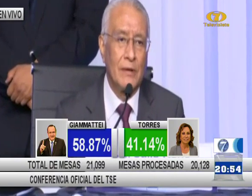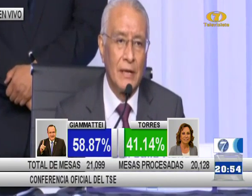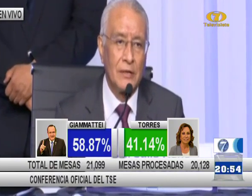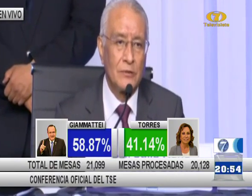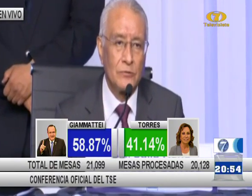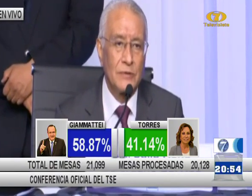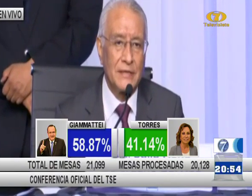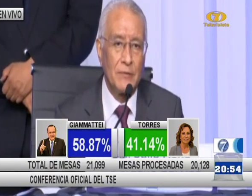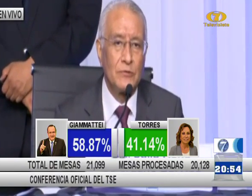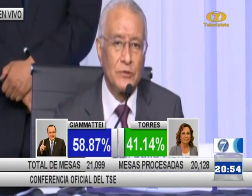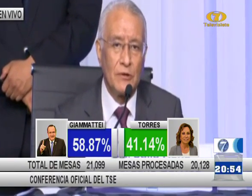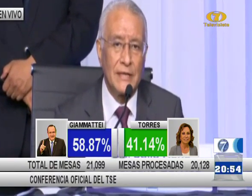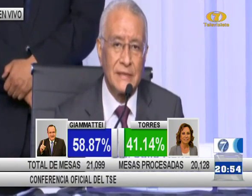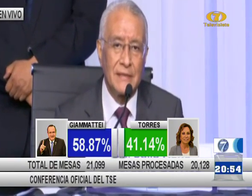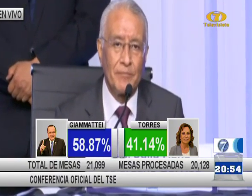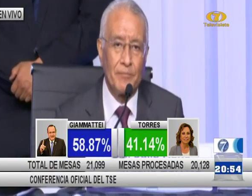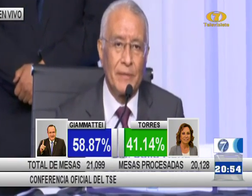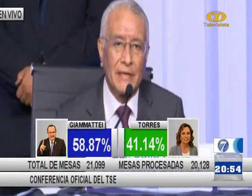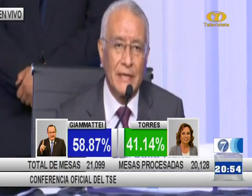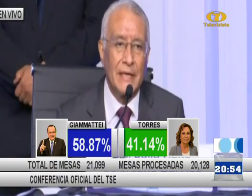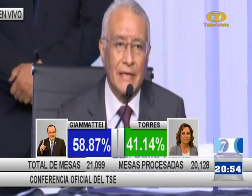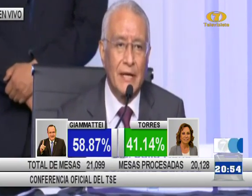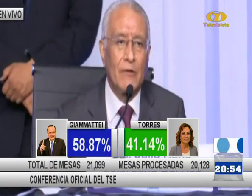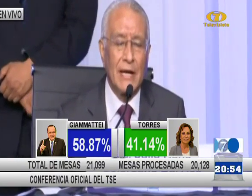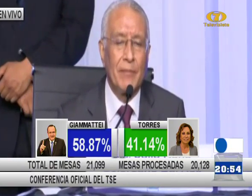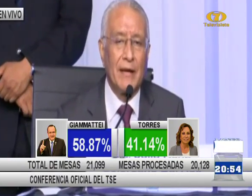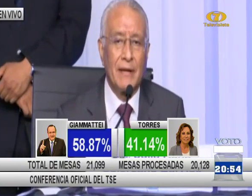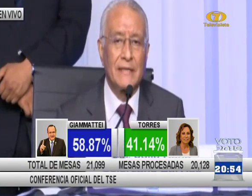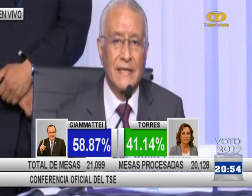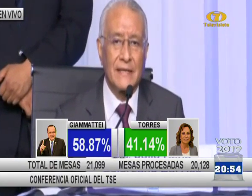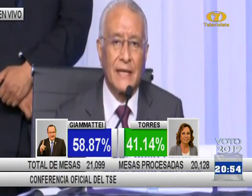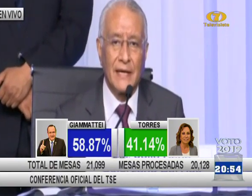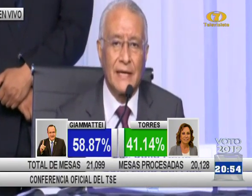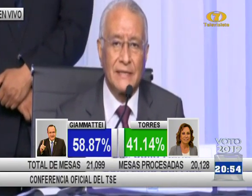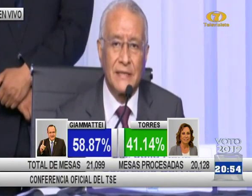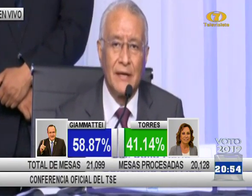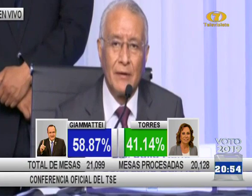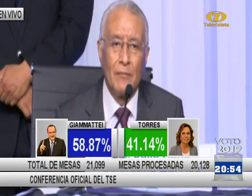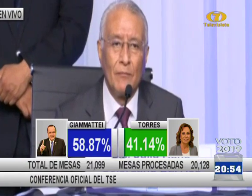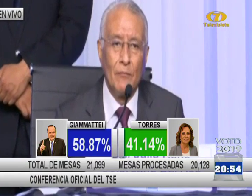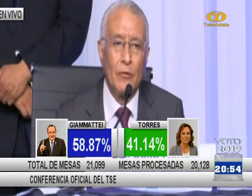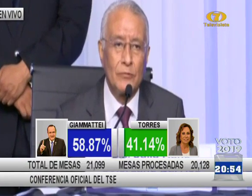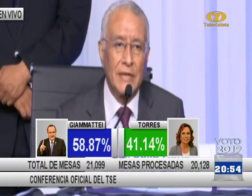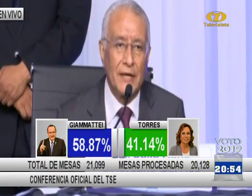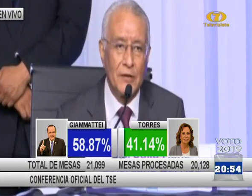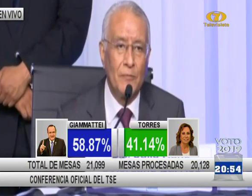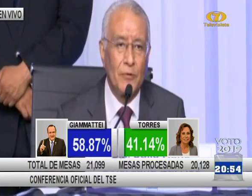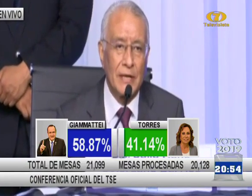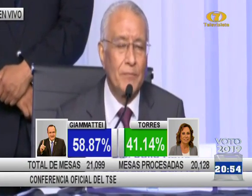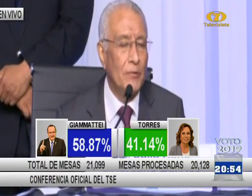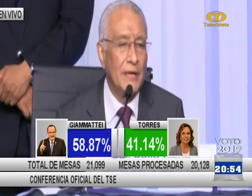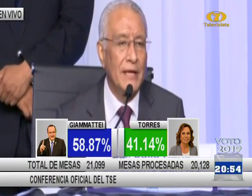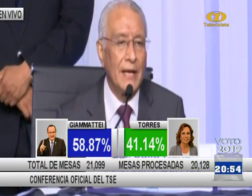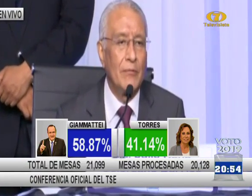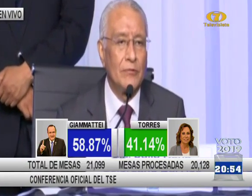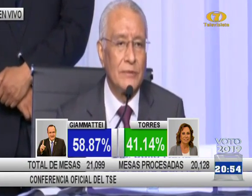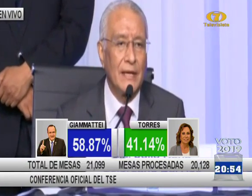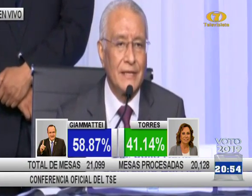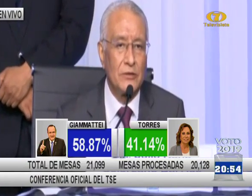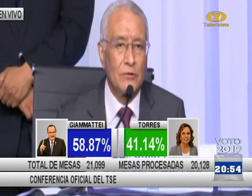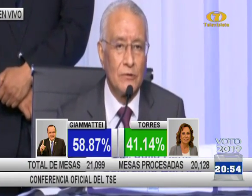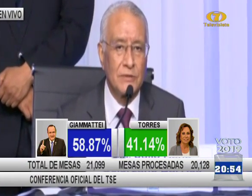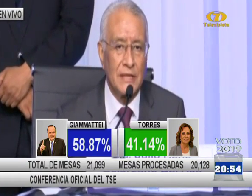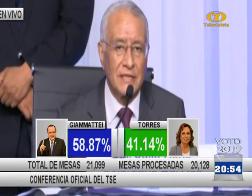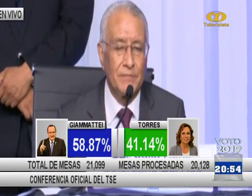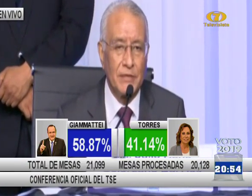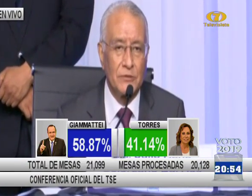son sus atribuciones, y creo que la palabra exacta es voluntario, porque proviene de la voluntad